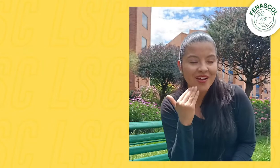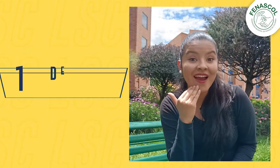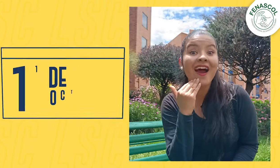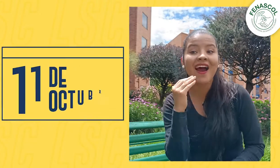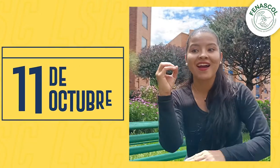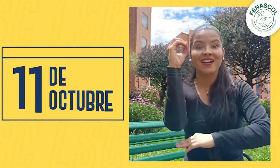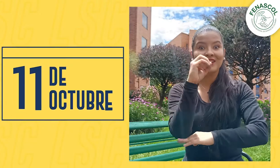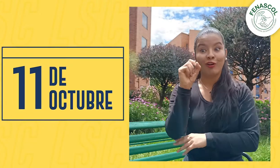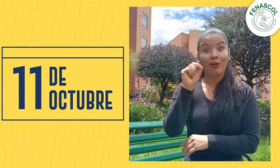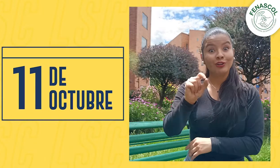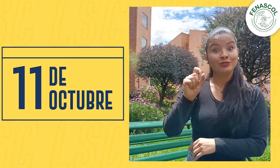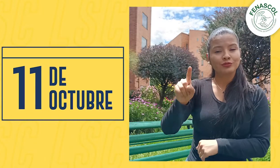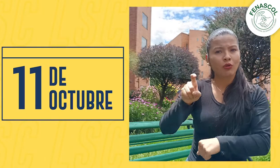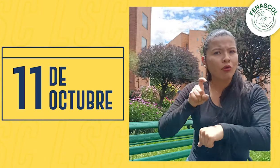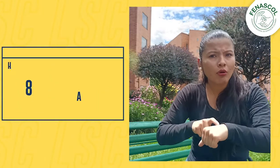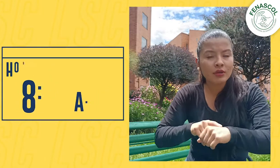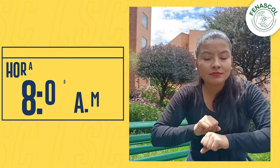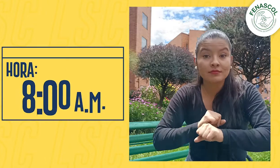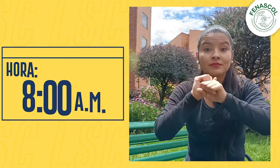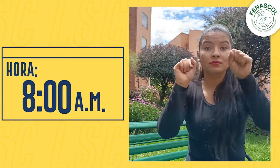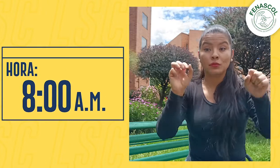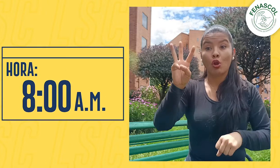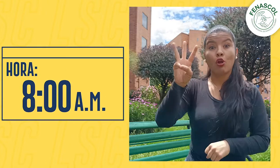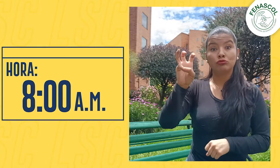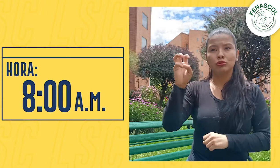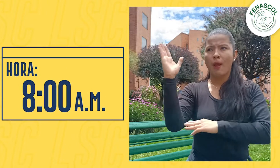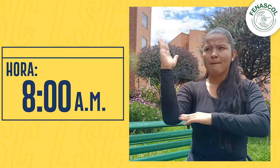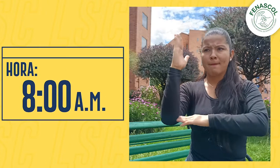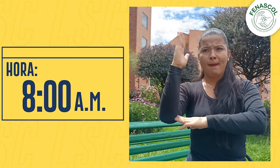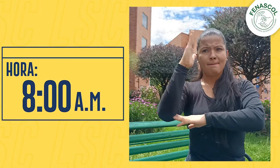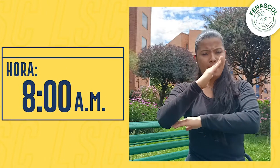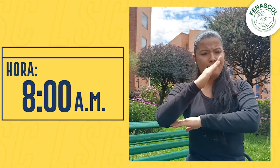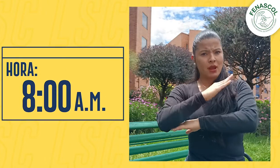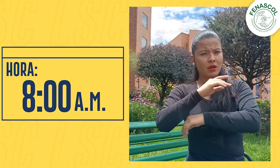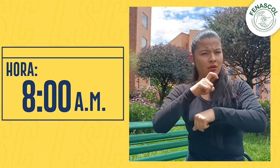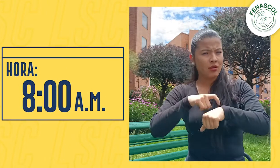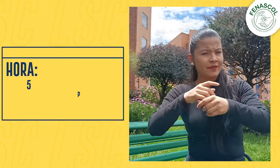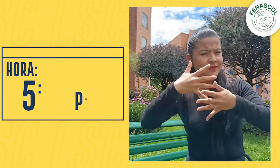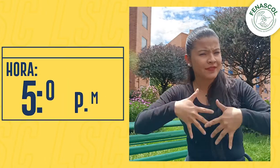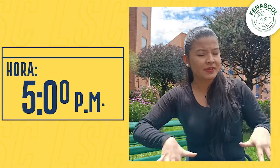Esto será el 11 de octubre, desde las 8 de la mañana hasta las 5 de la tarde.